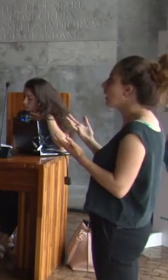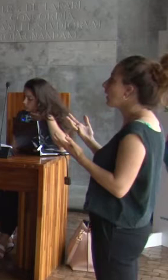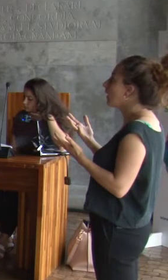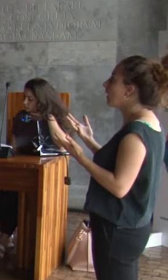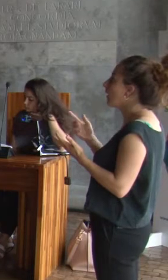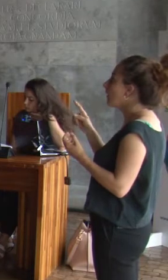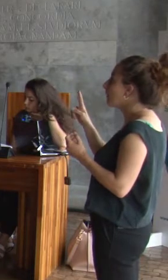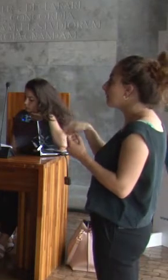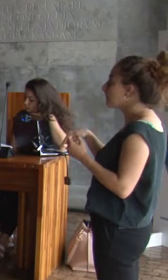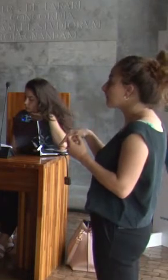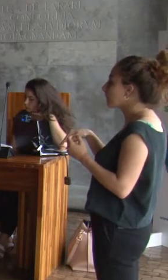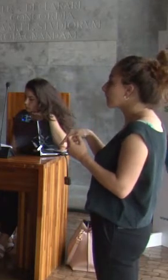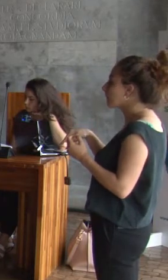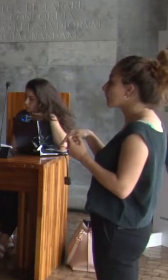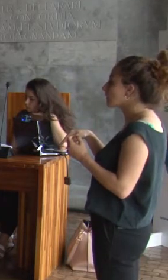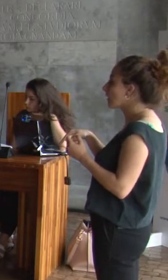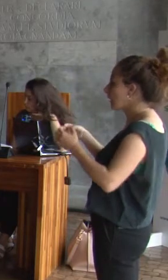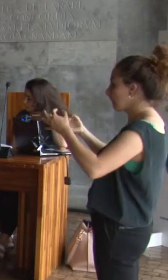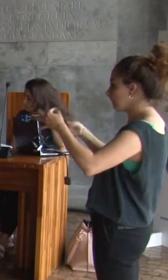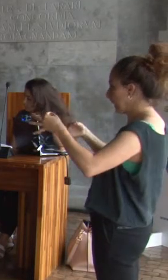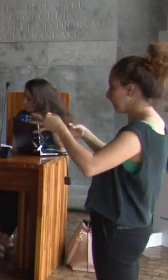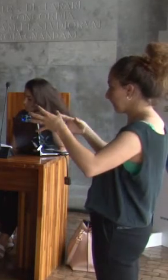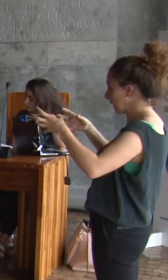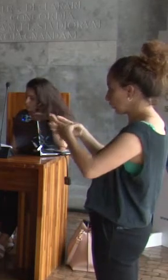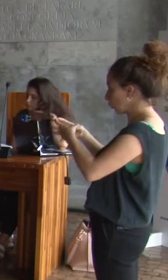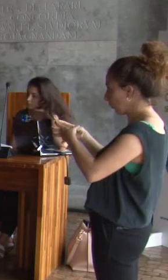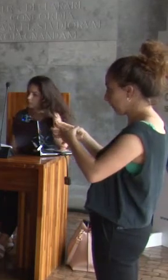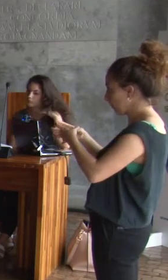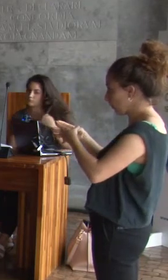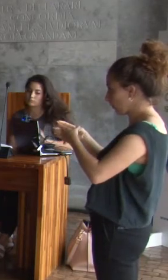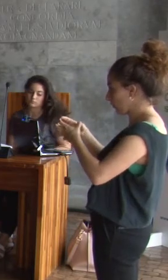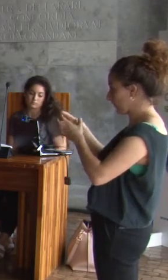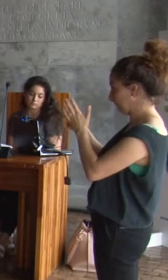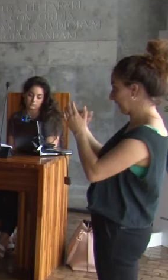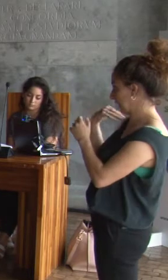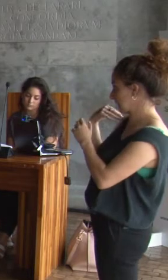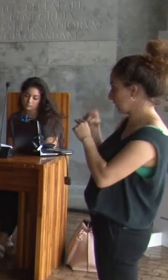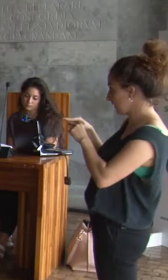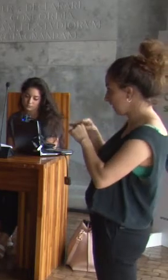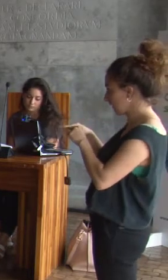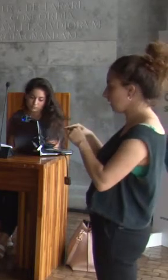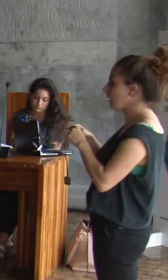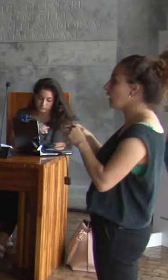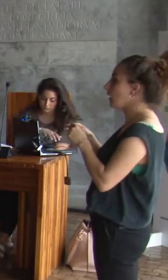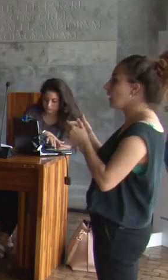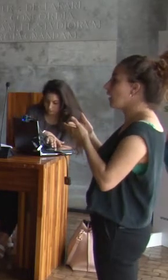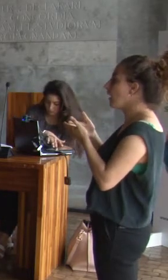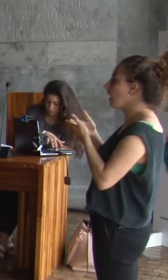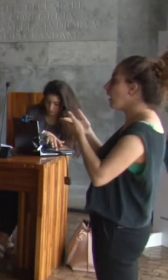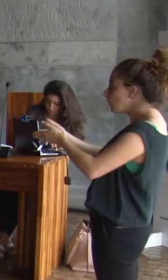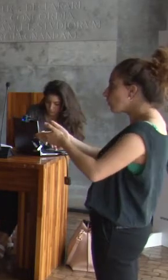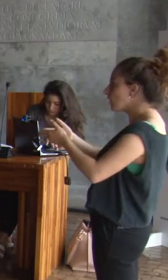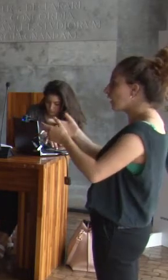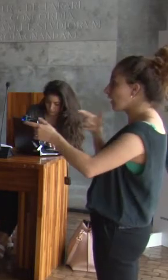soprattutto nella modalità di mappatura di gruppo, che è quella che abbiamo utilizzato in questi mesi, ci ha permesso di creare